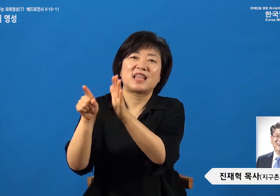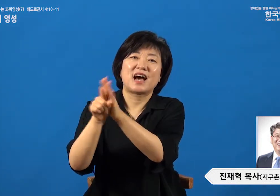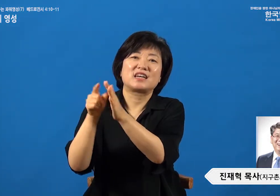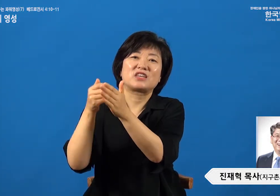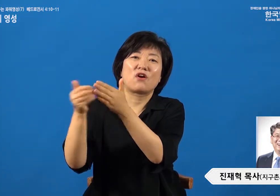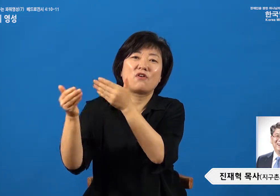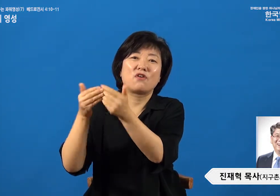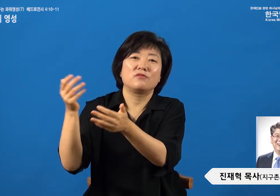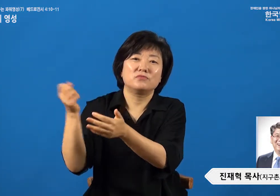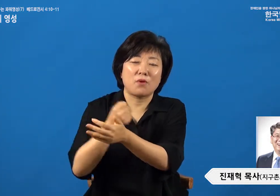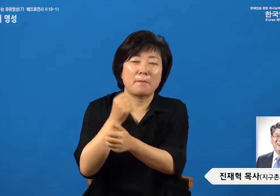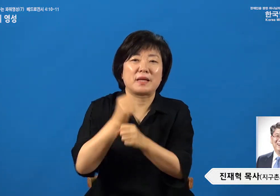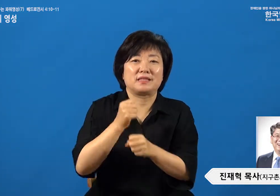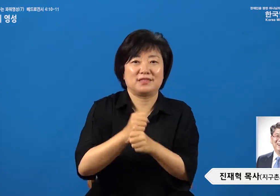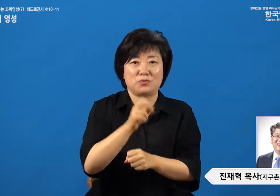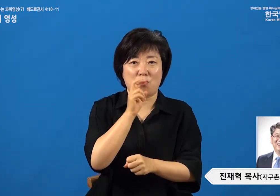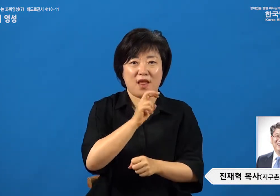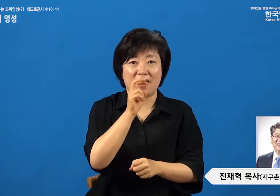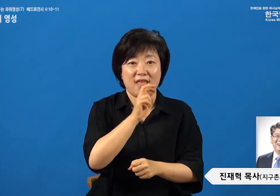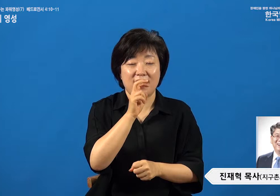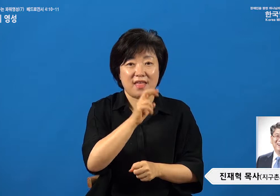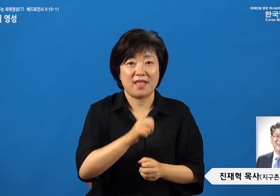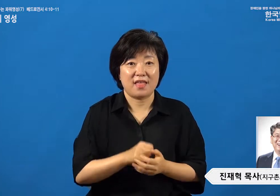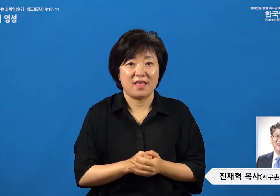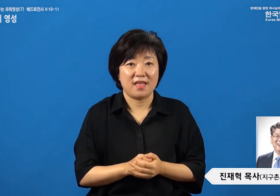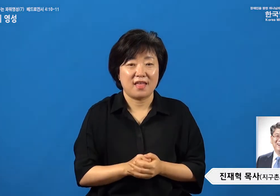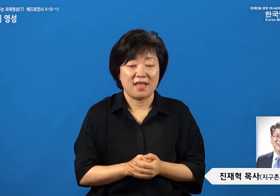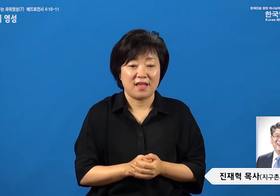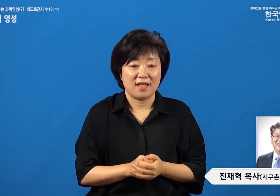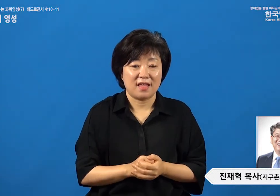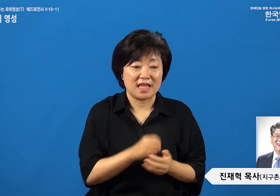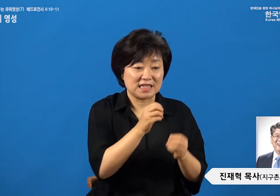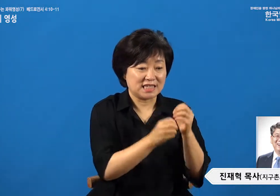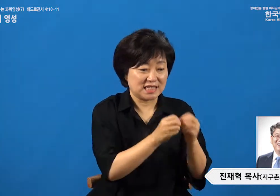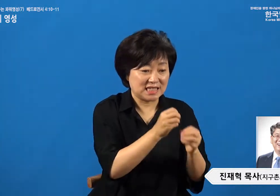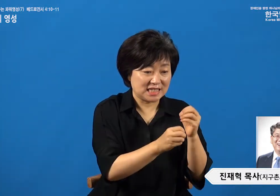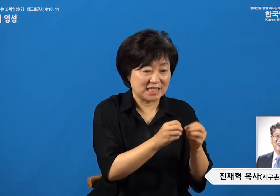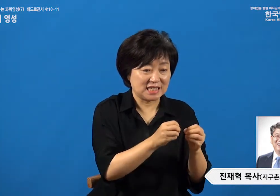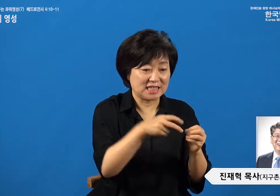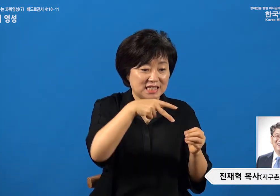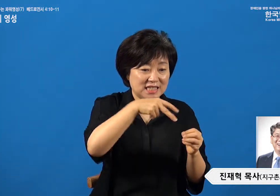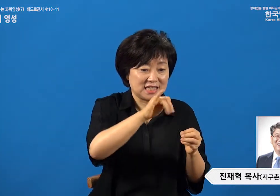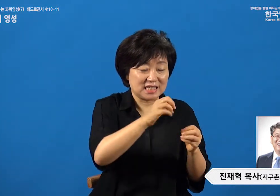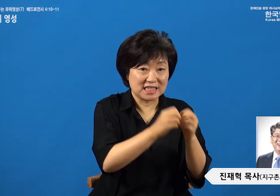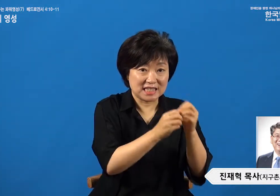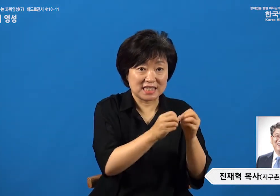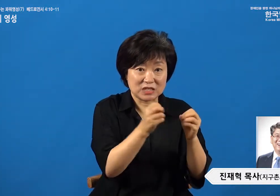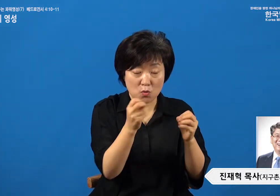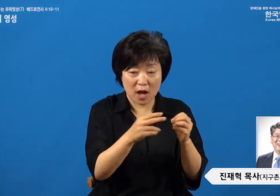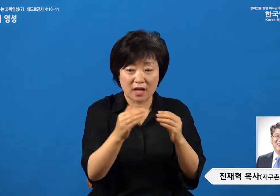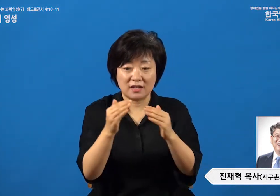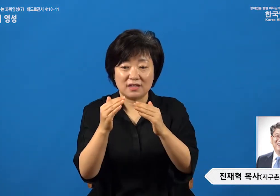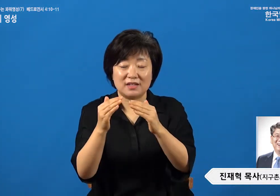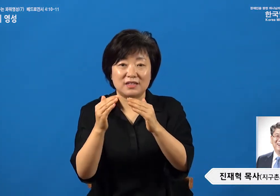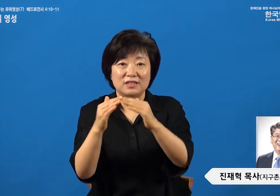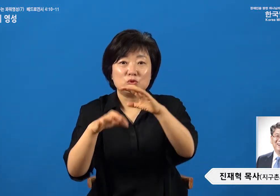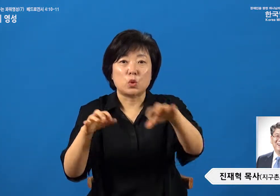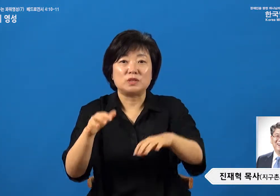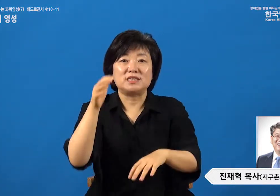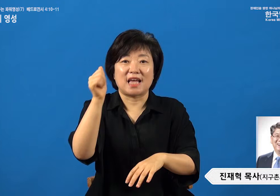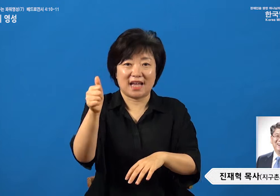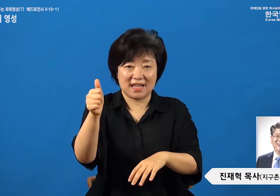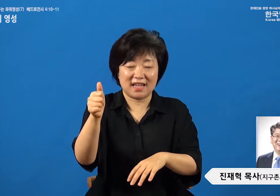신앙을 만든 노래입니다. 시인과 촌장에서 이미 발표했던 이 노래가 조성모